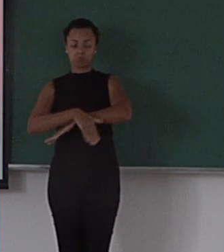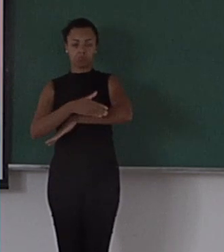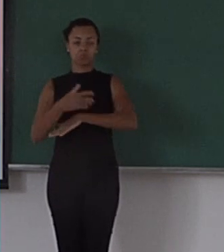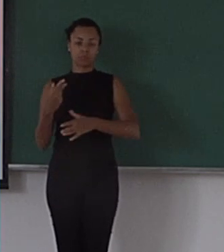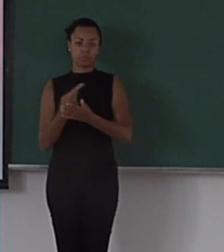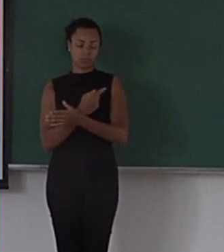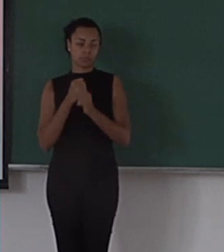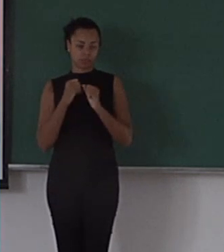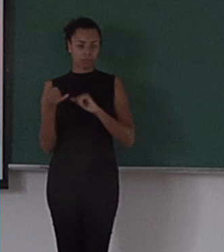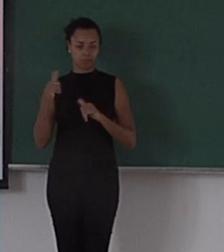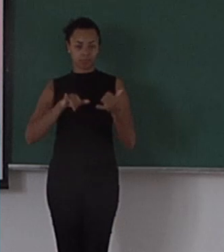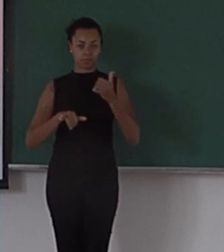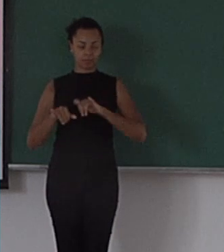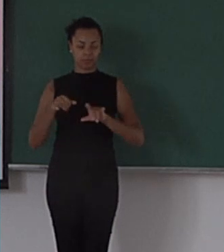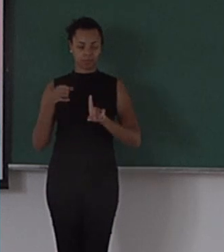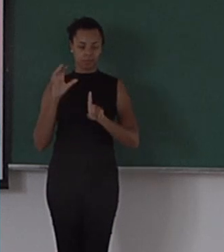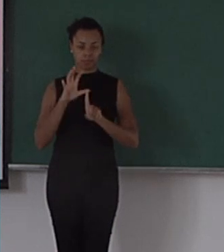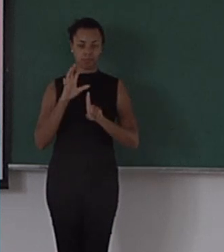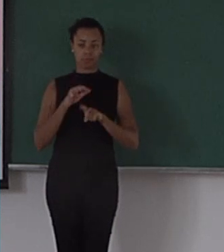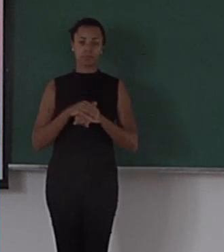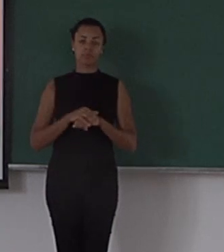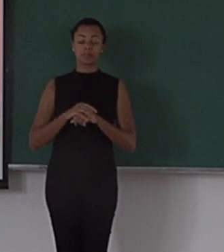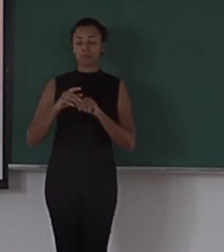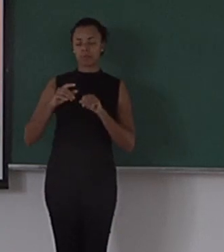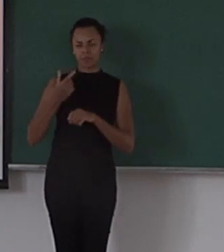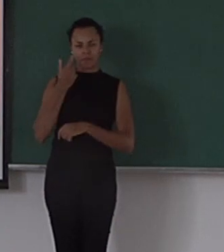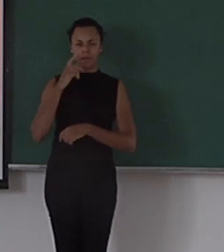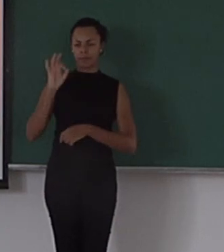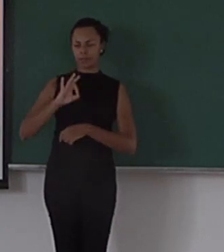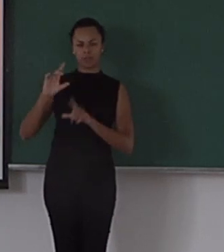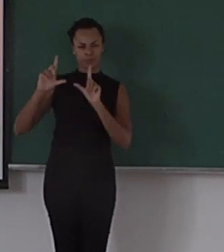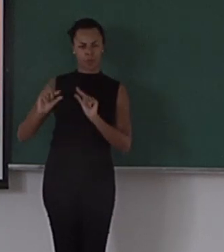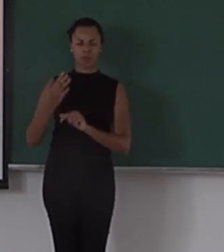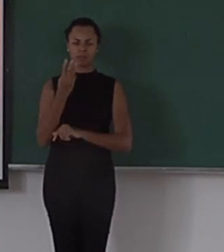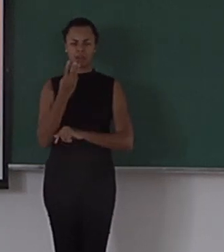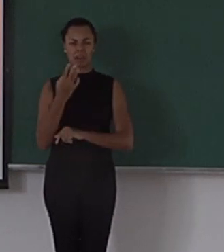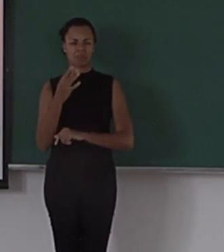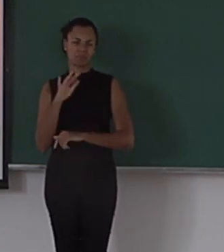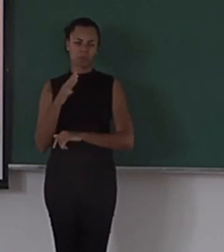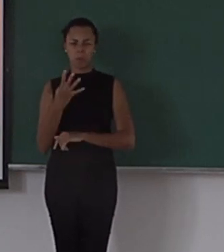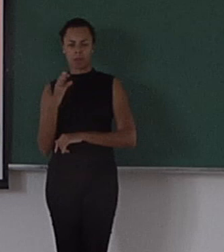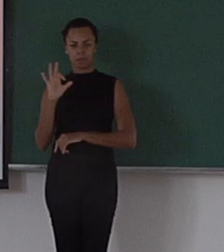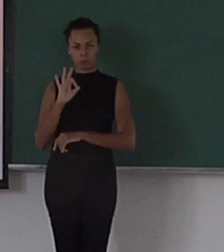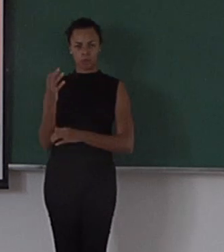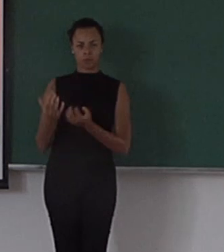públicas. Então, embora menos frequente, eu falei para vocês ali o percentual de 3, 4% das queimaduras, elas